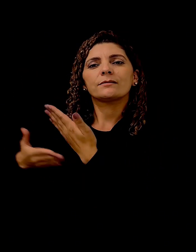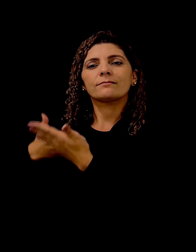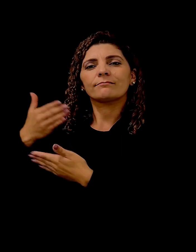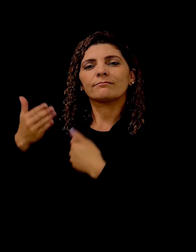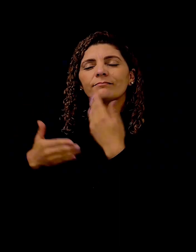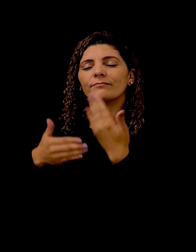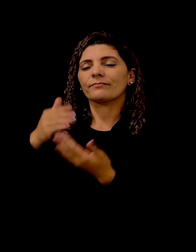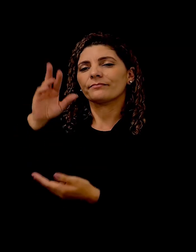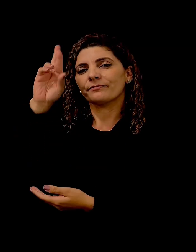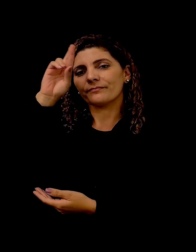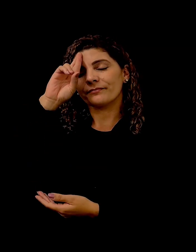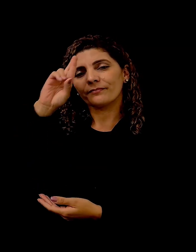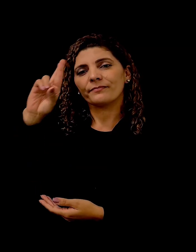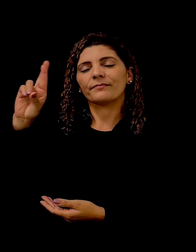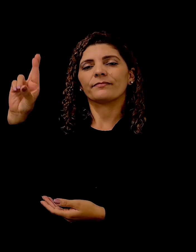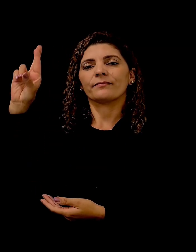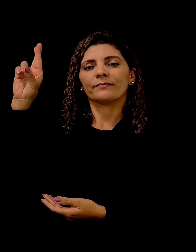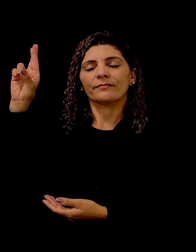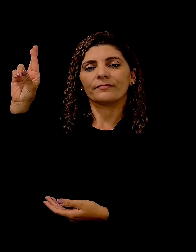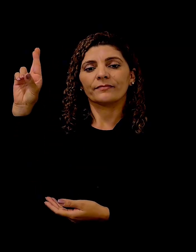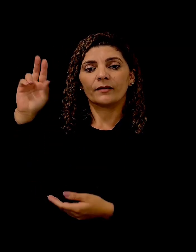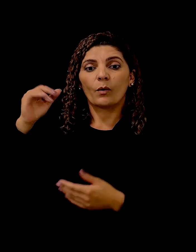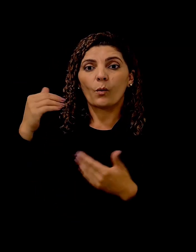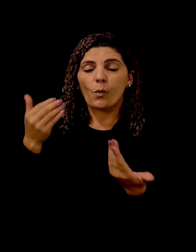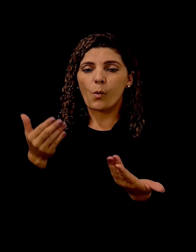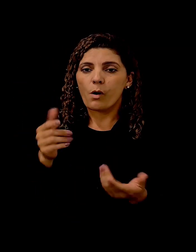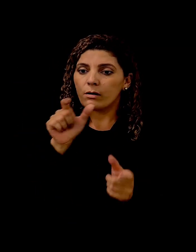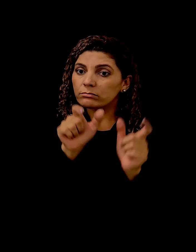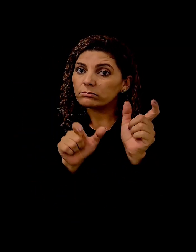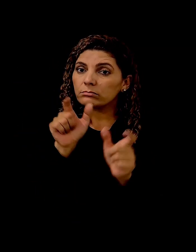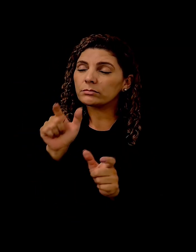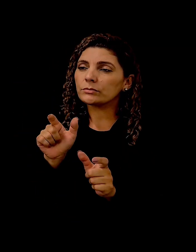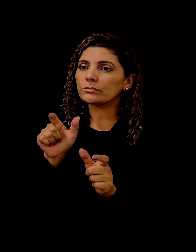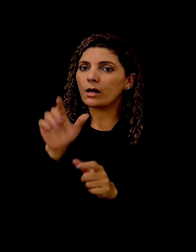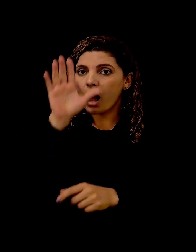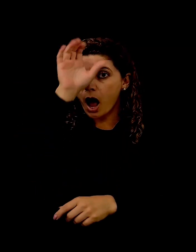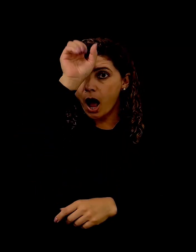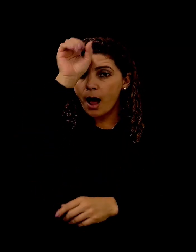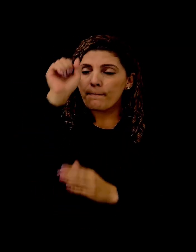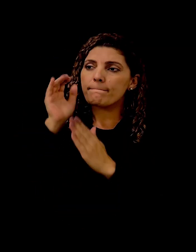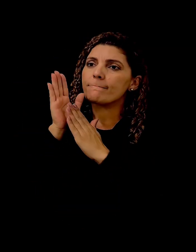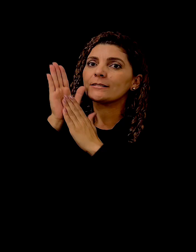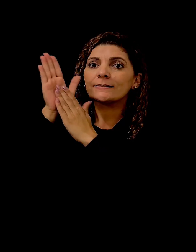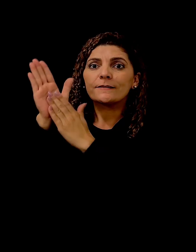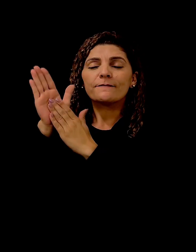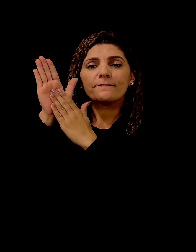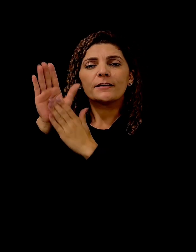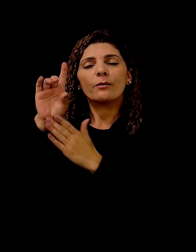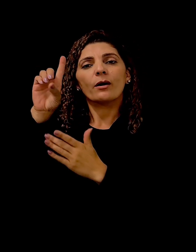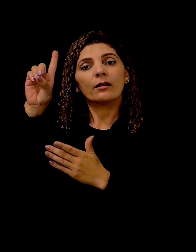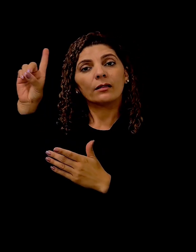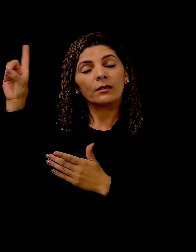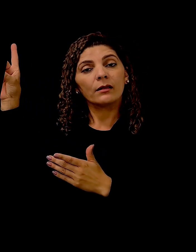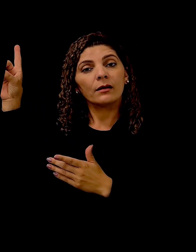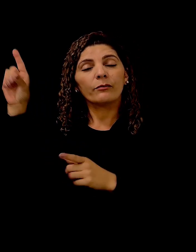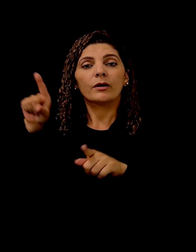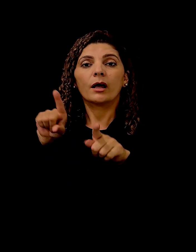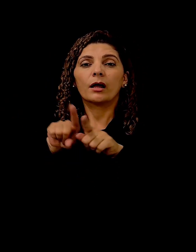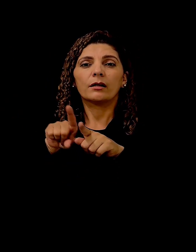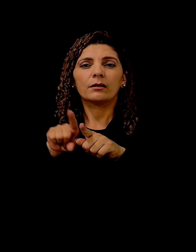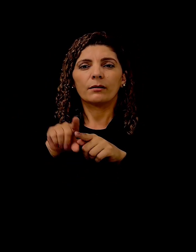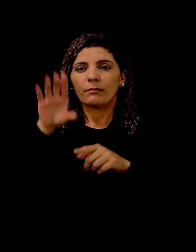é óbvio, quando o fiel aprende a servir a Deus, ele aprende a servir o